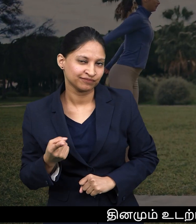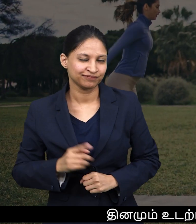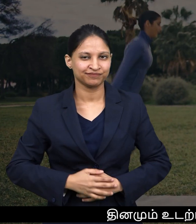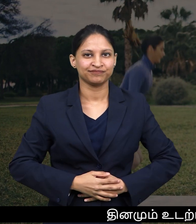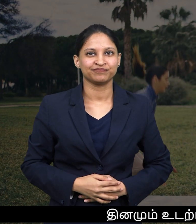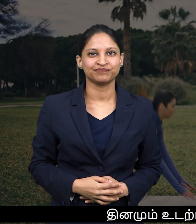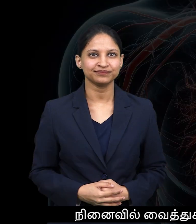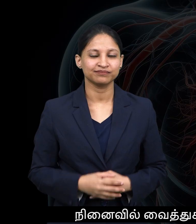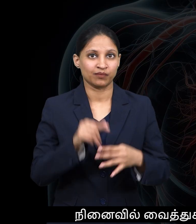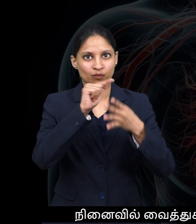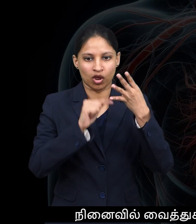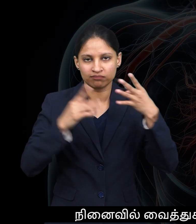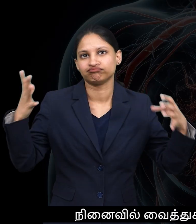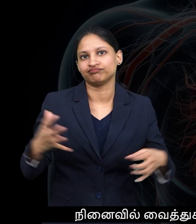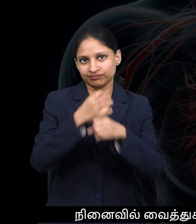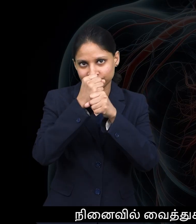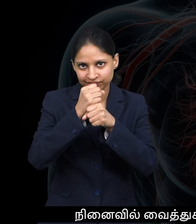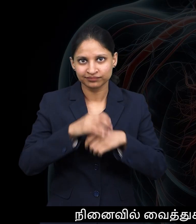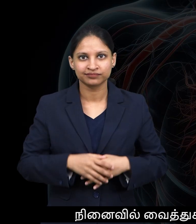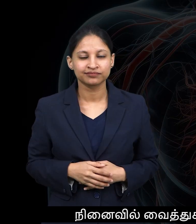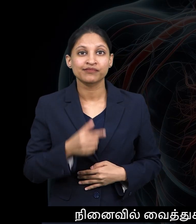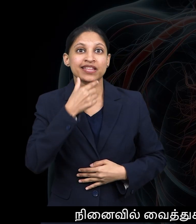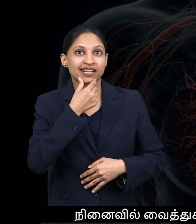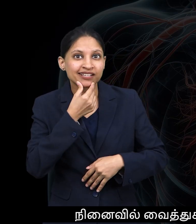உடற்பயிற்சி செய்ய வேண்டும். நினைவில் வைத்துக் கொள்ளுங்கள்,